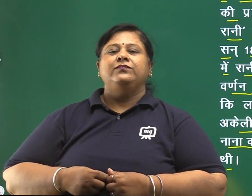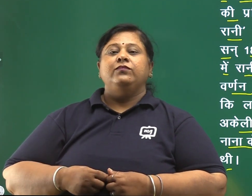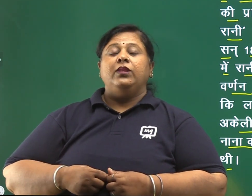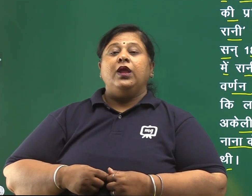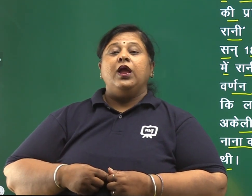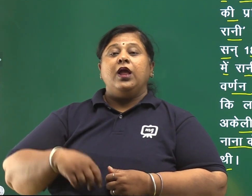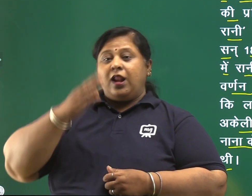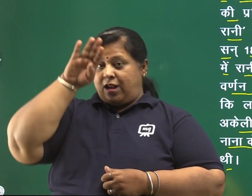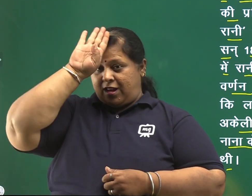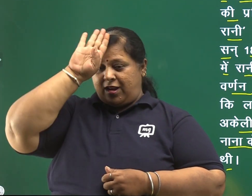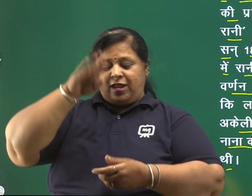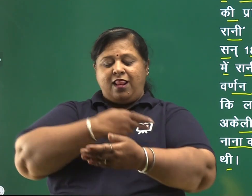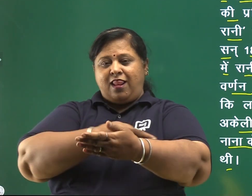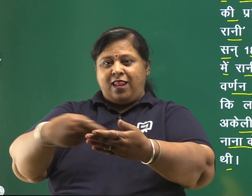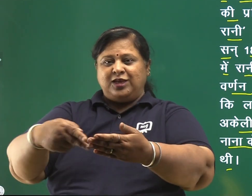कि रानी लक्ष्मीबाई